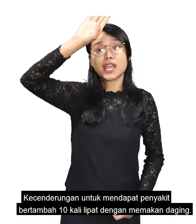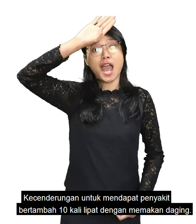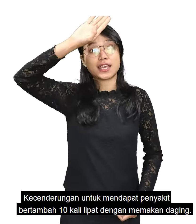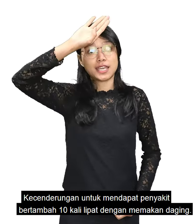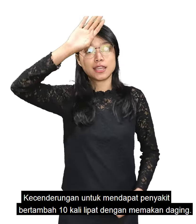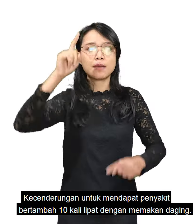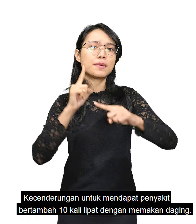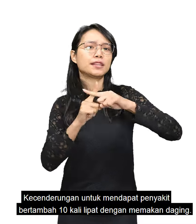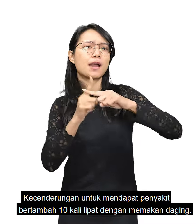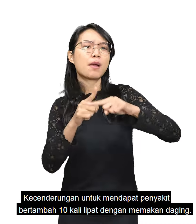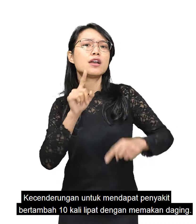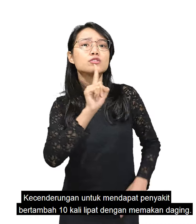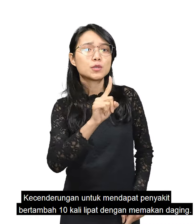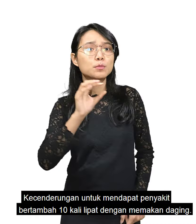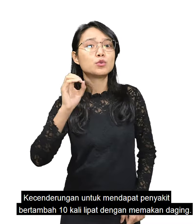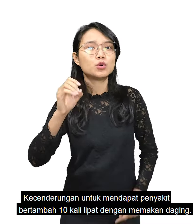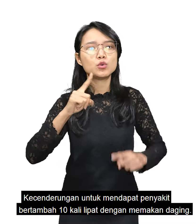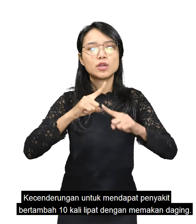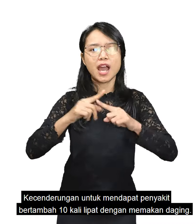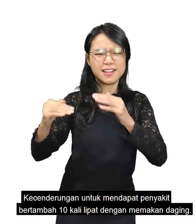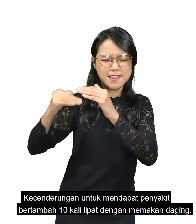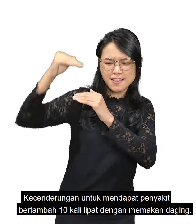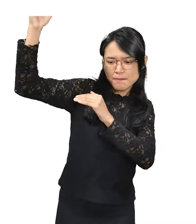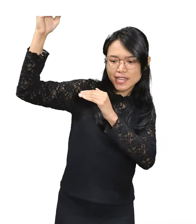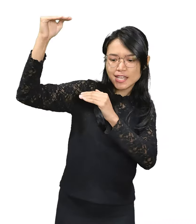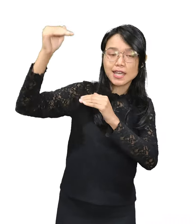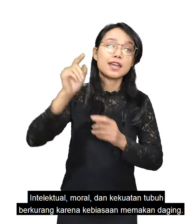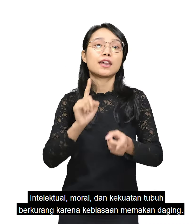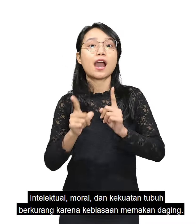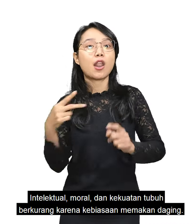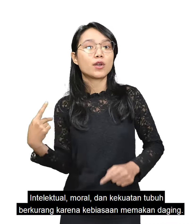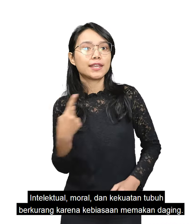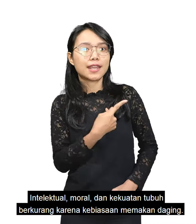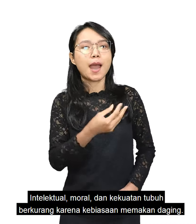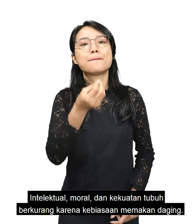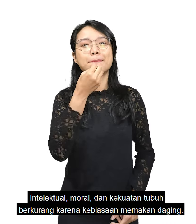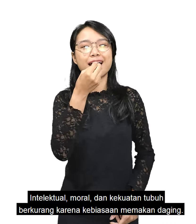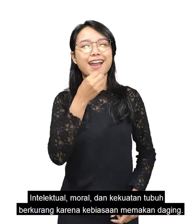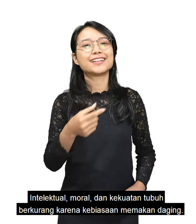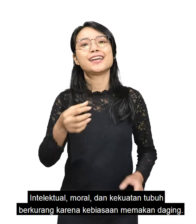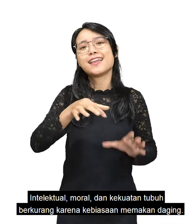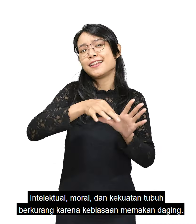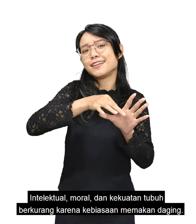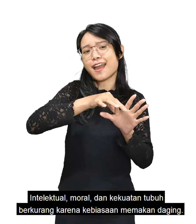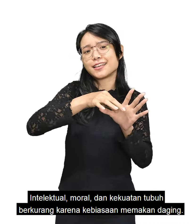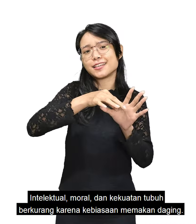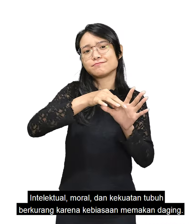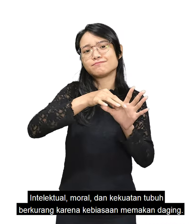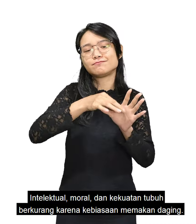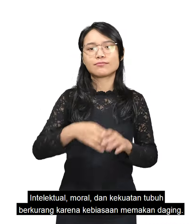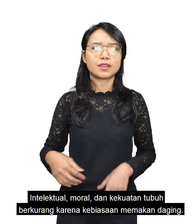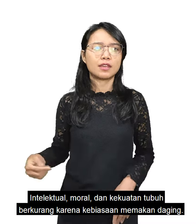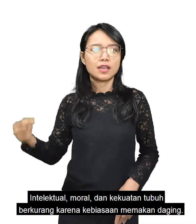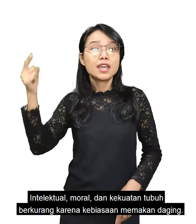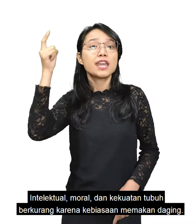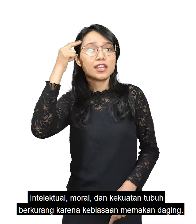lipat dengan memakan daging al dan kekuatan